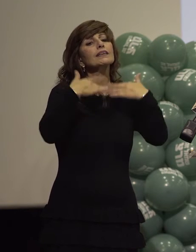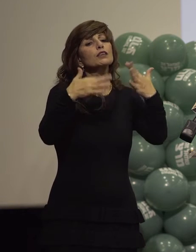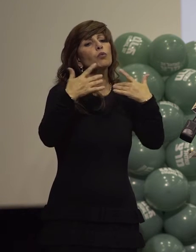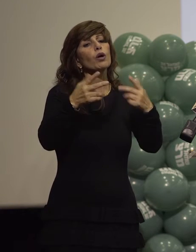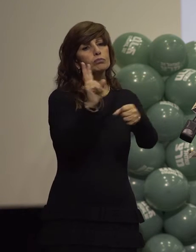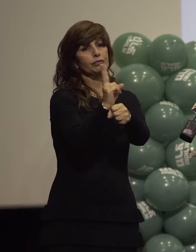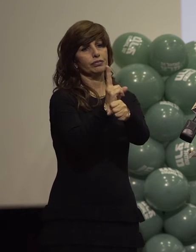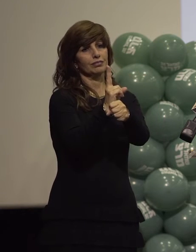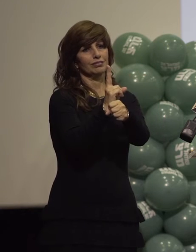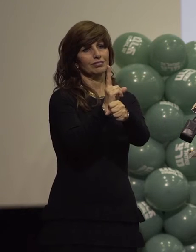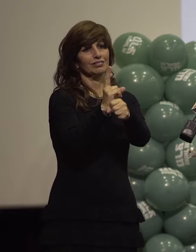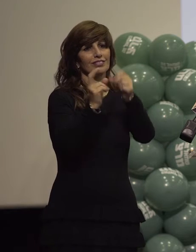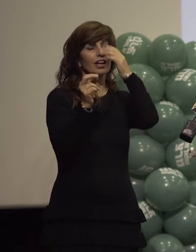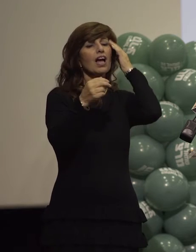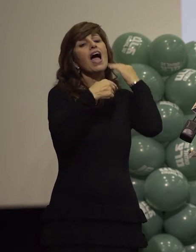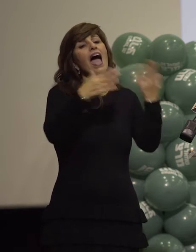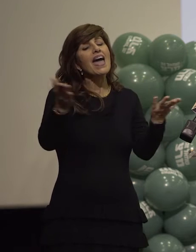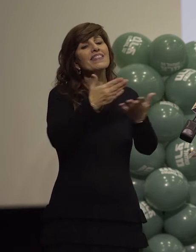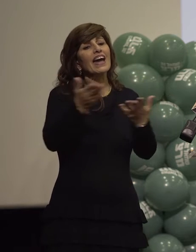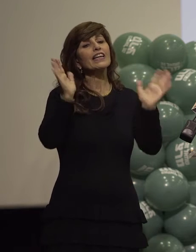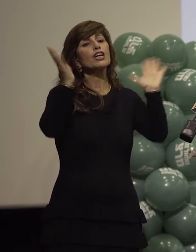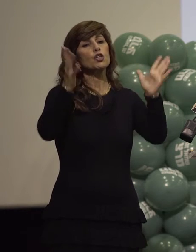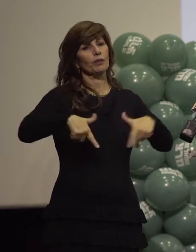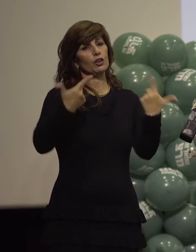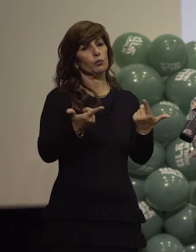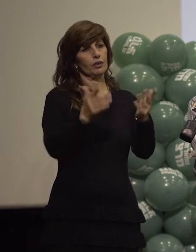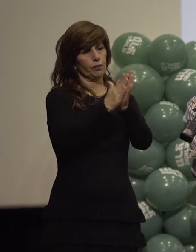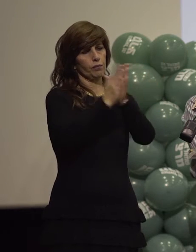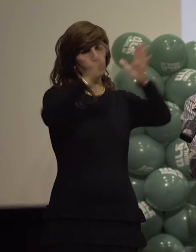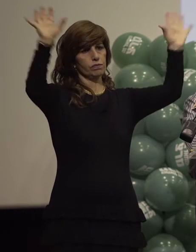בדים. אין איום קיומי.